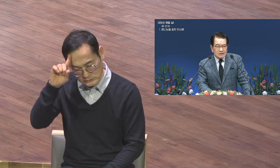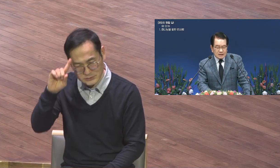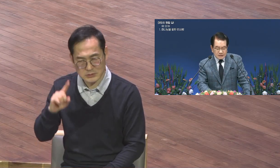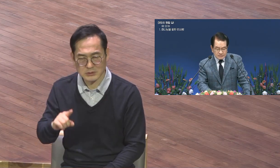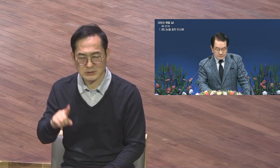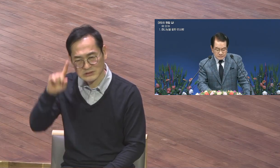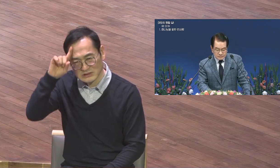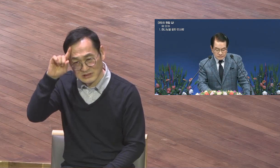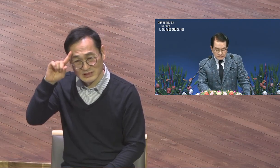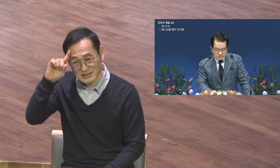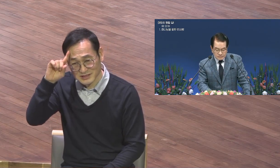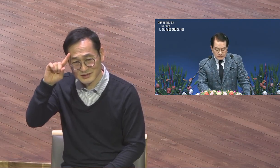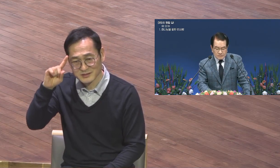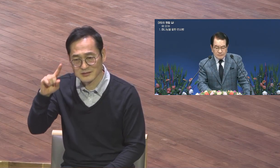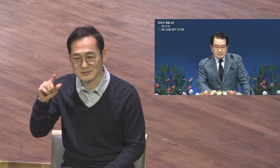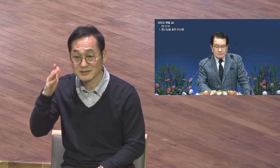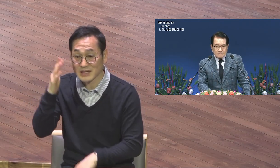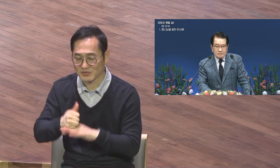양약이래. 양약.